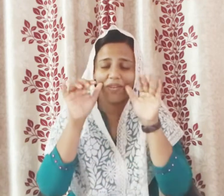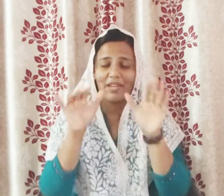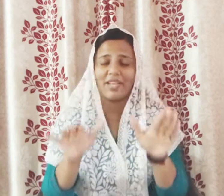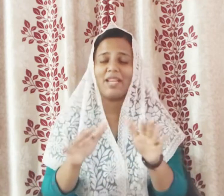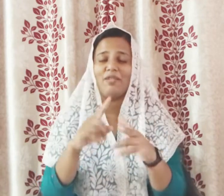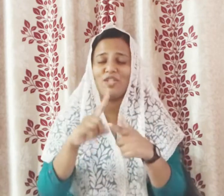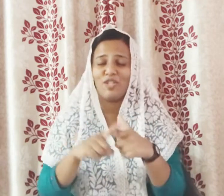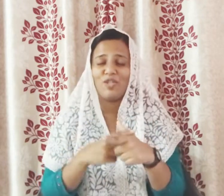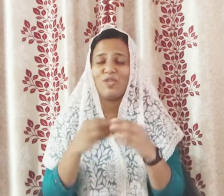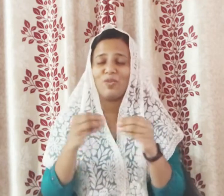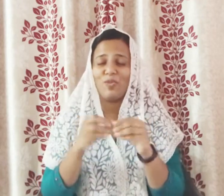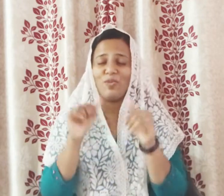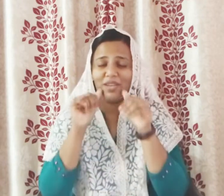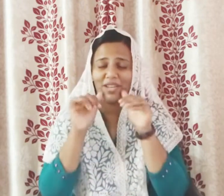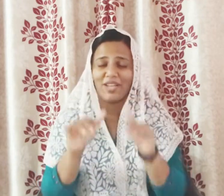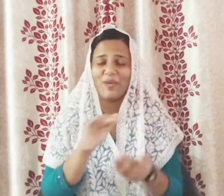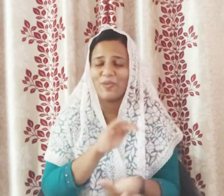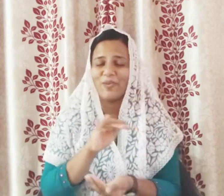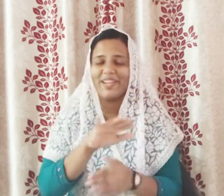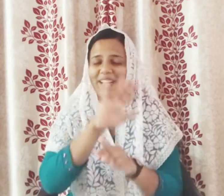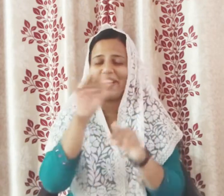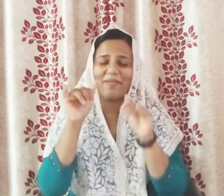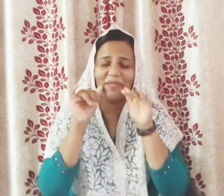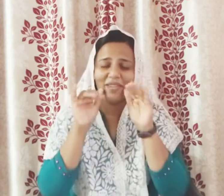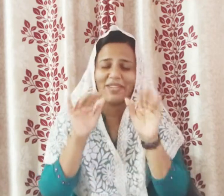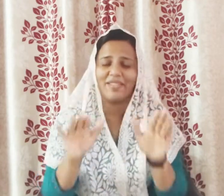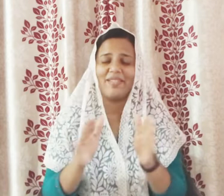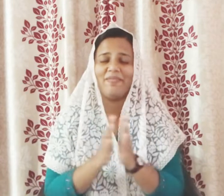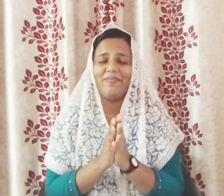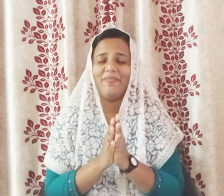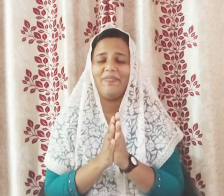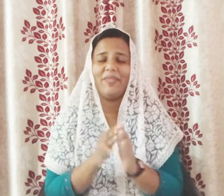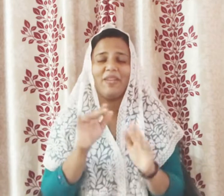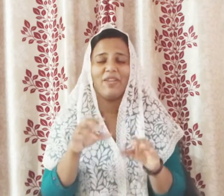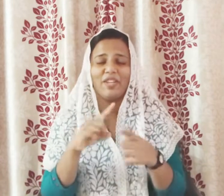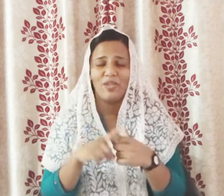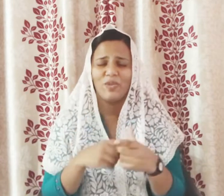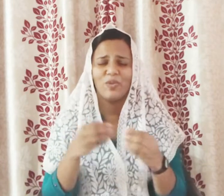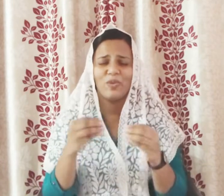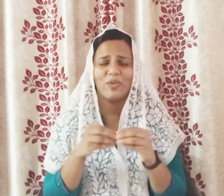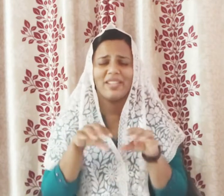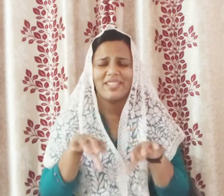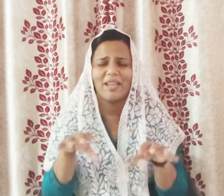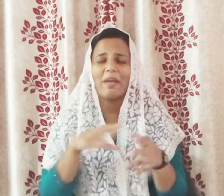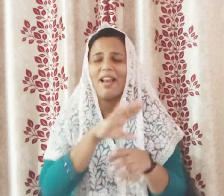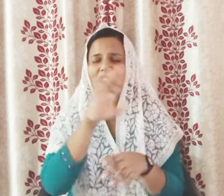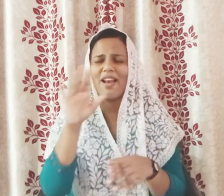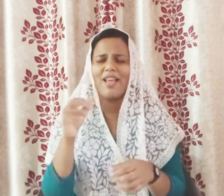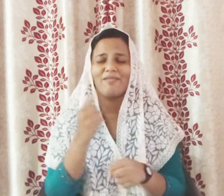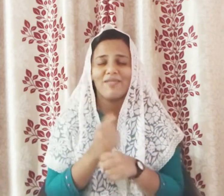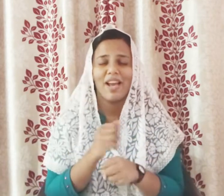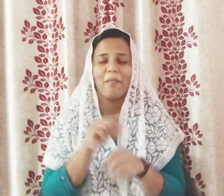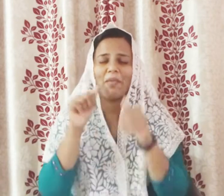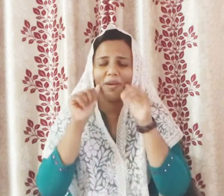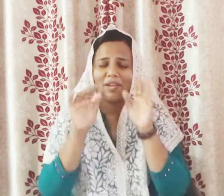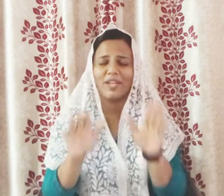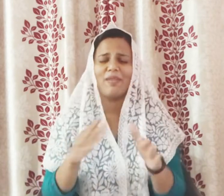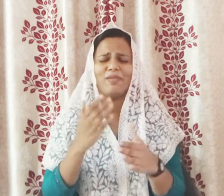അനുഗ്രഹിക്കപ്പെടട്ടെ. ഇവരുടെ ജോലി അനുഗ്രഹിക്കപ്പെടട്ടെ. ഇവരുടെ കുഞ്ഞുങ്ങൾ അനുഗ്രഹിക്കപ്പെടട്ടെ. കർത്താവേ, ഇവർ ഏത് സ്ഥാപനത്തിൽ ജോലി ചെയ്യുന്നു ആ സ്ഥാപനം അനുഗ്രഹിക്കപ്പെടട്ടെ. ഇവരുടെ